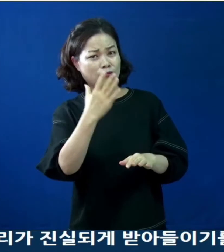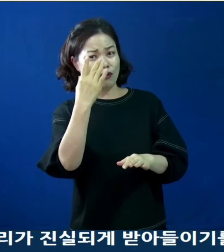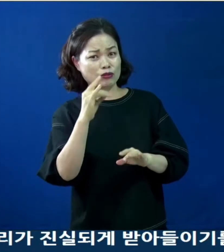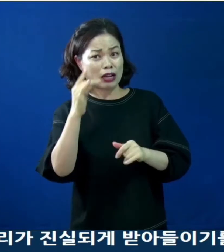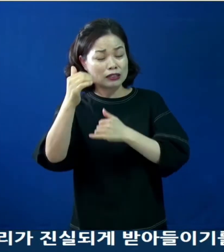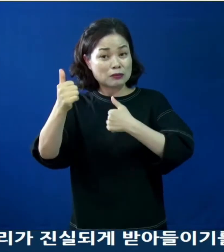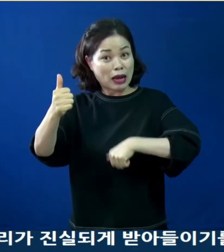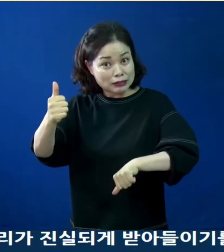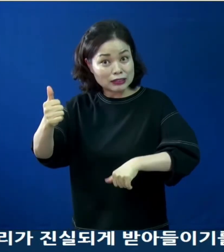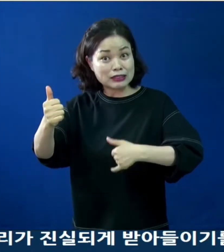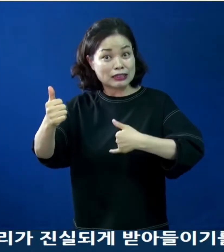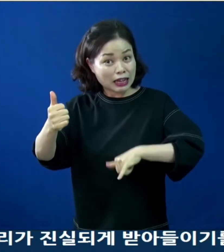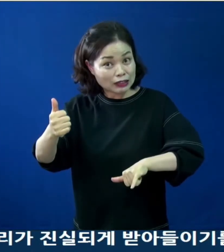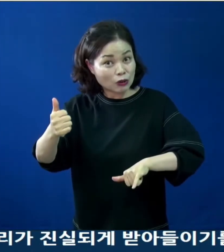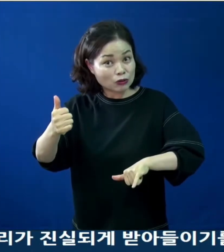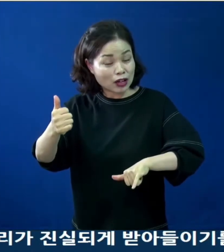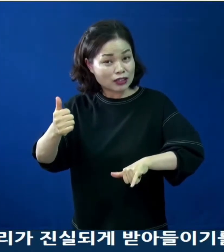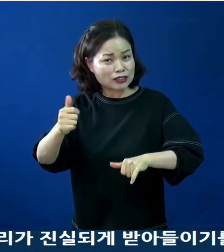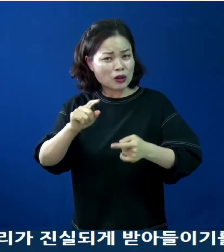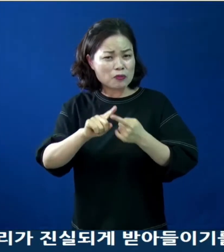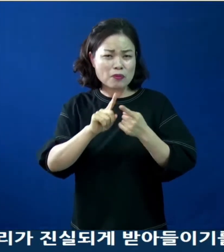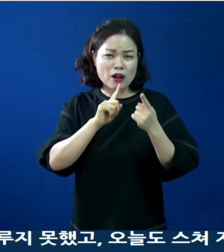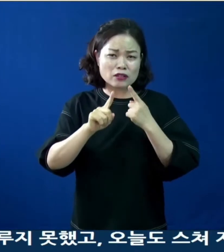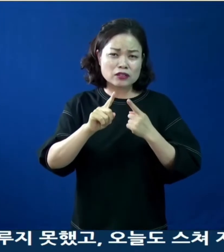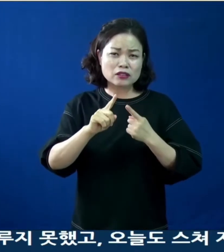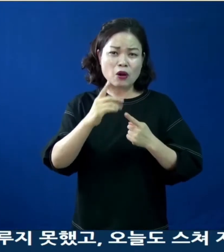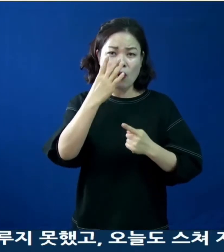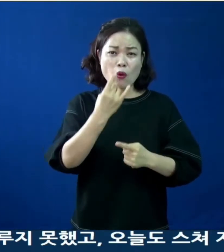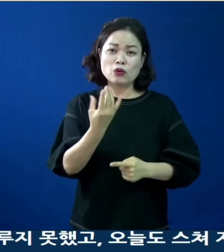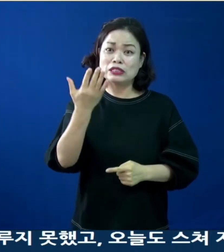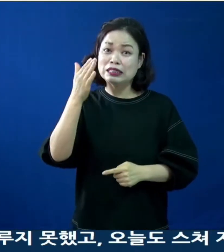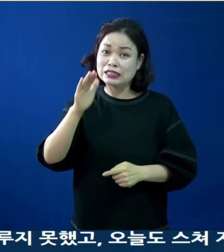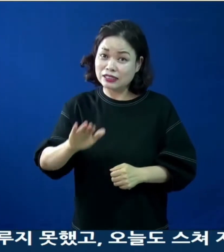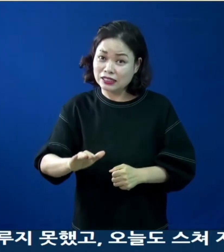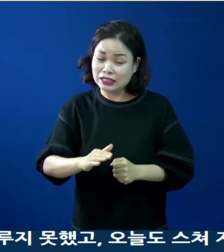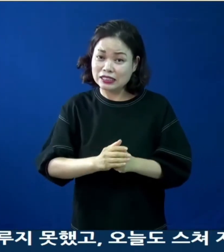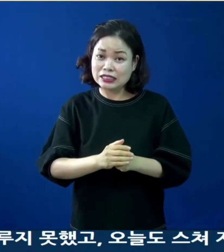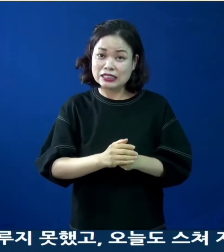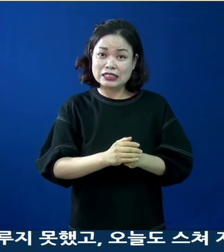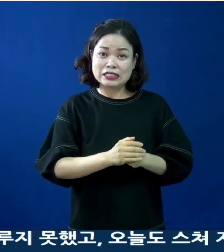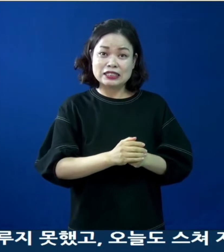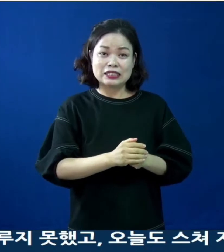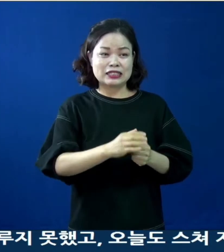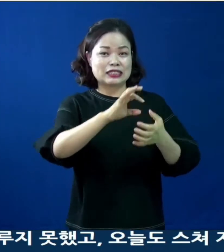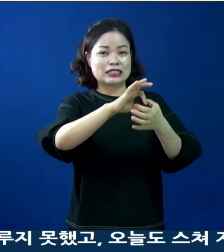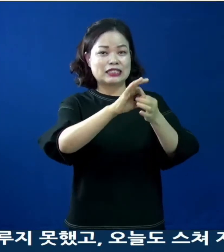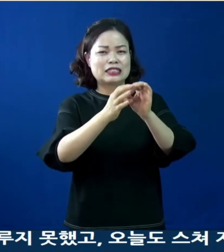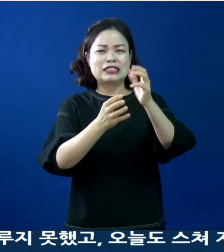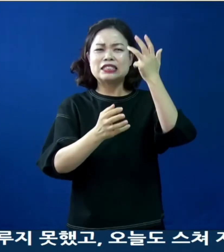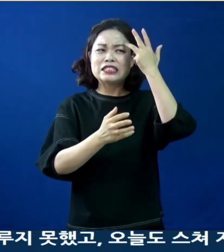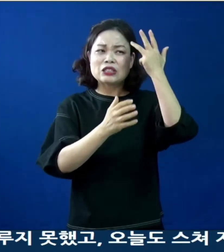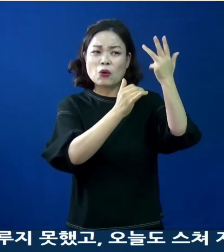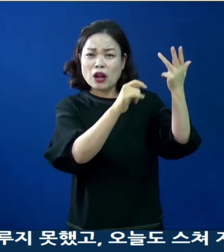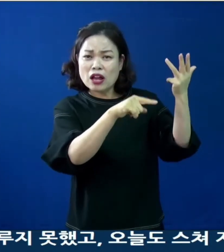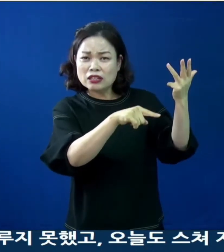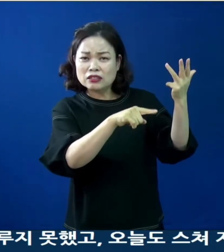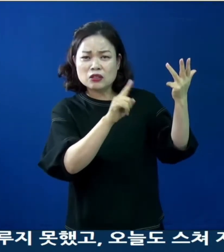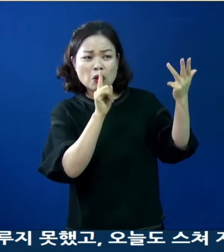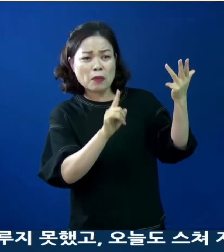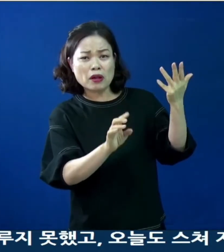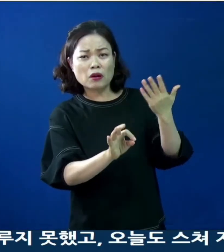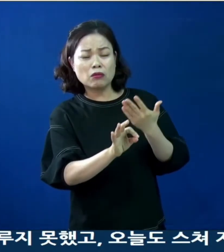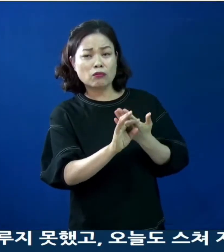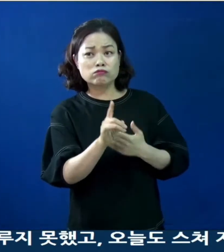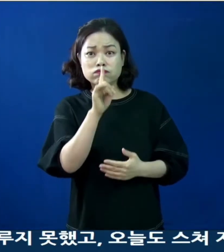하나님의 아들이다, 하나님의 자녀다, 뭐 이게 이런 게 더 어울리는데, 이 그리스 이 철학에 있는 사람들에게는 그렇게 하면